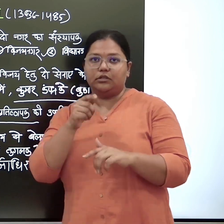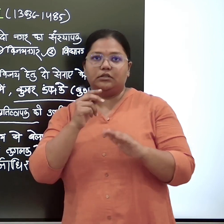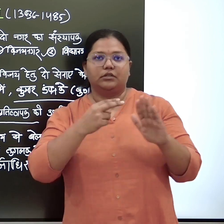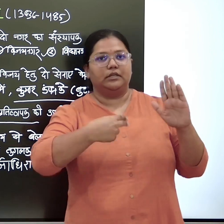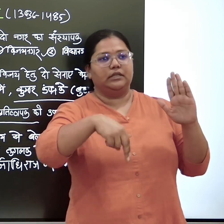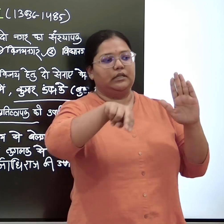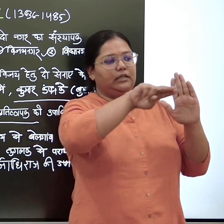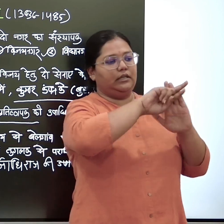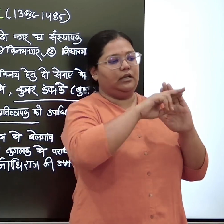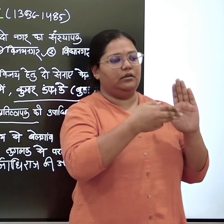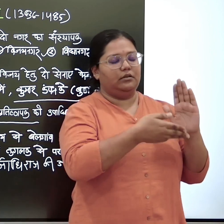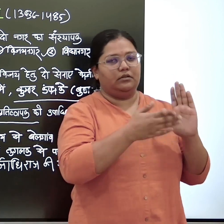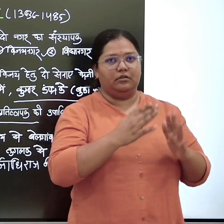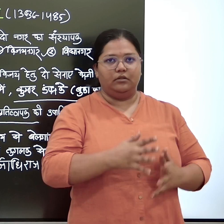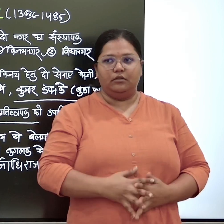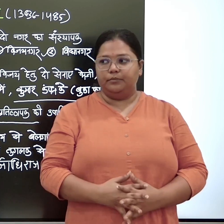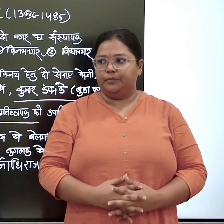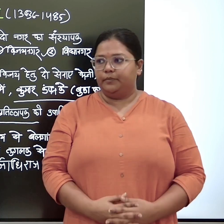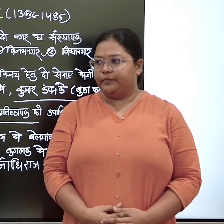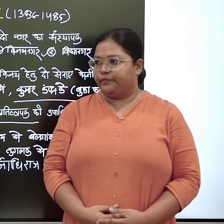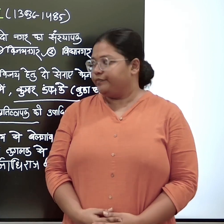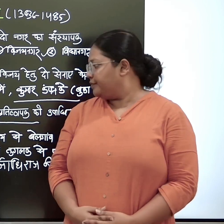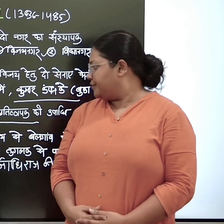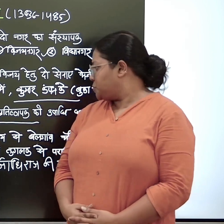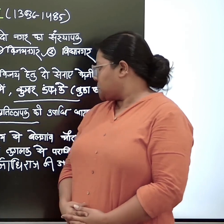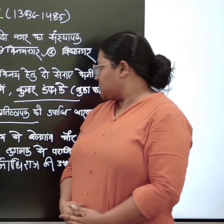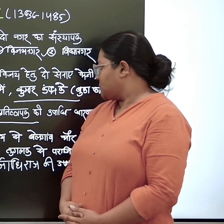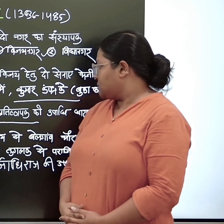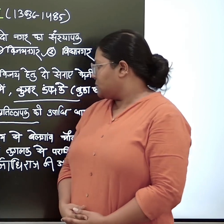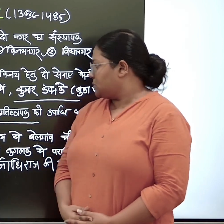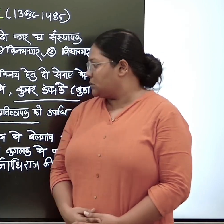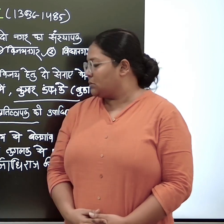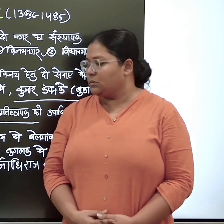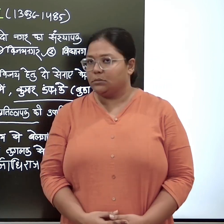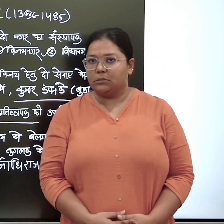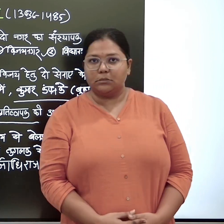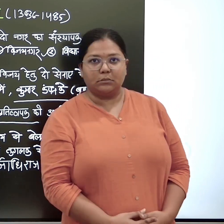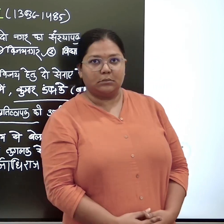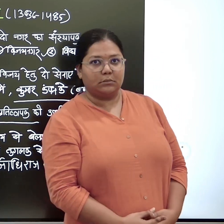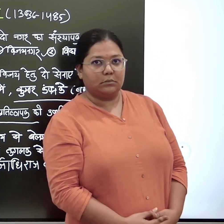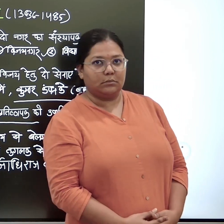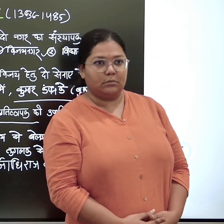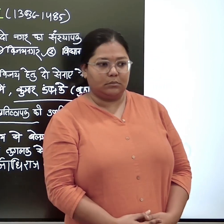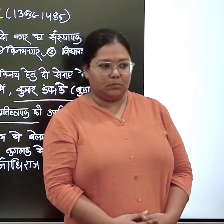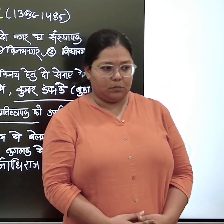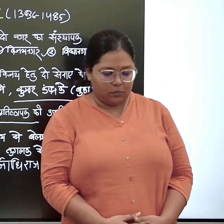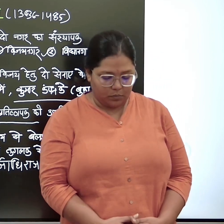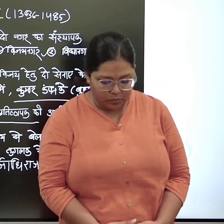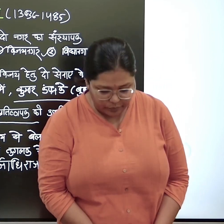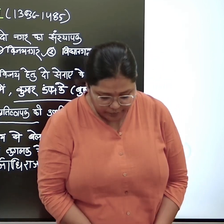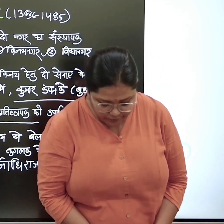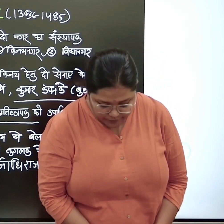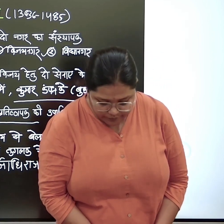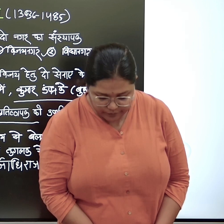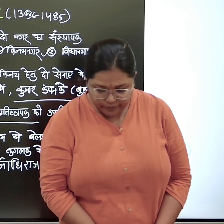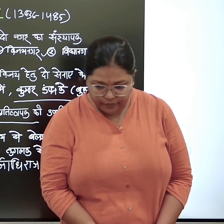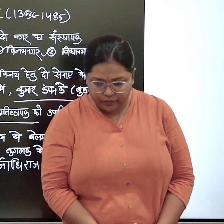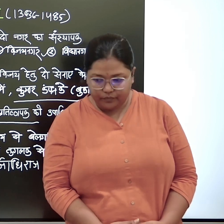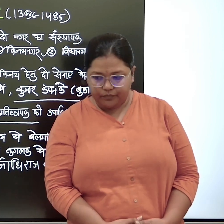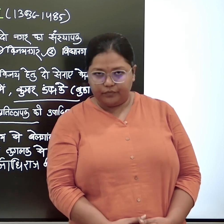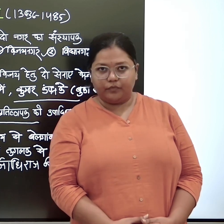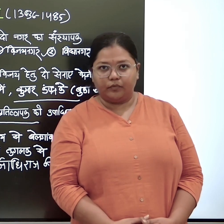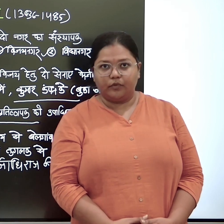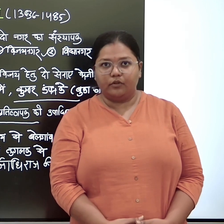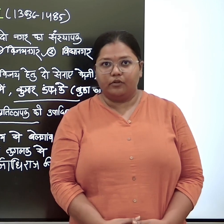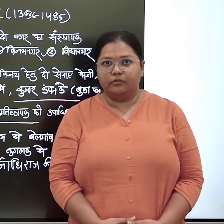हरिहर द्वितीय को महाराजा धीराज की उपाधि मिली है, ठीक। इतना ही लिखना फिरोज